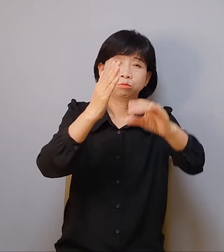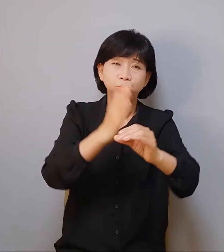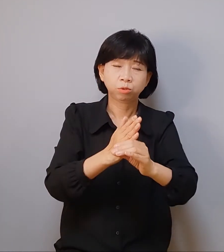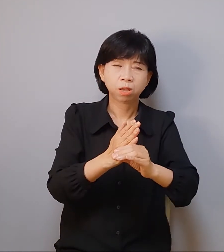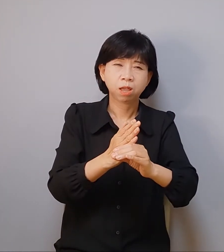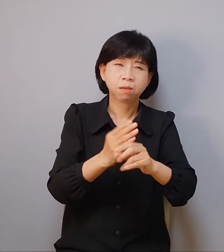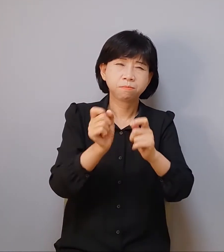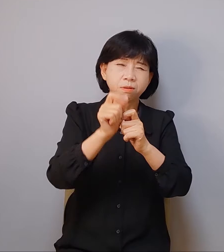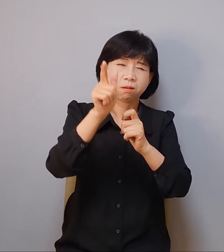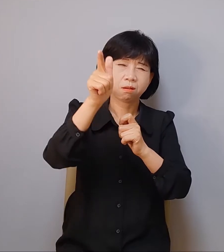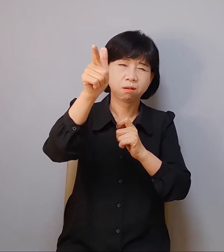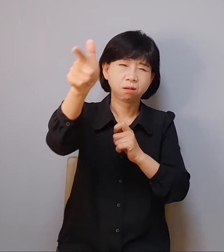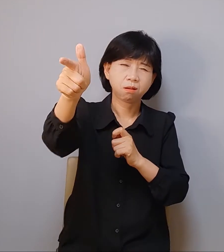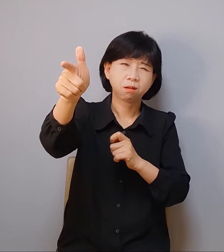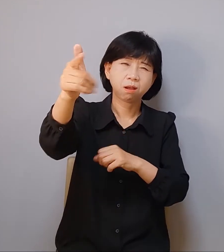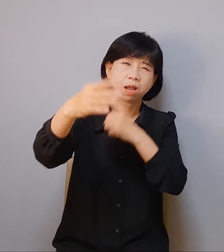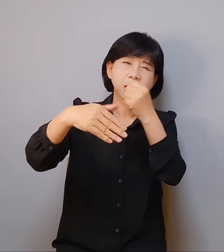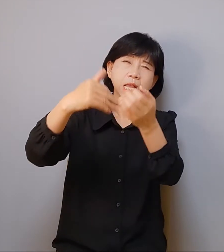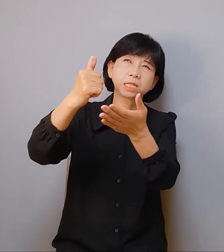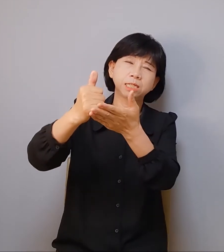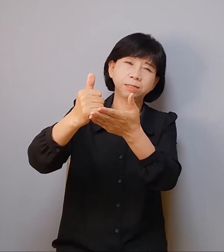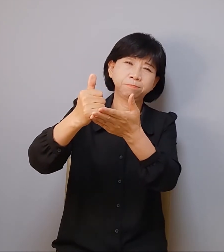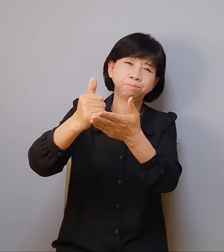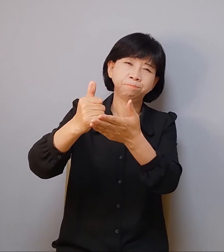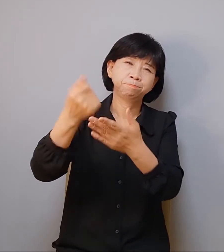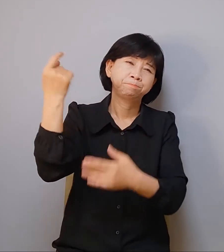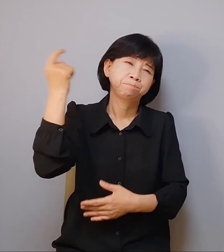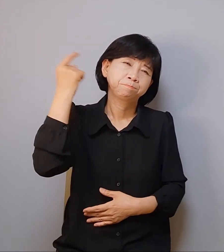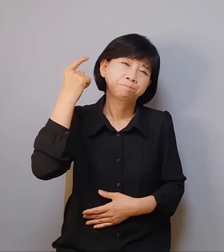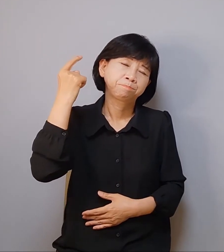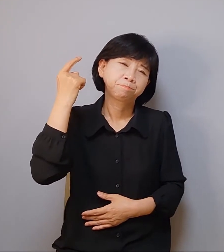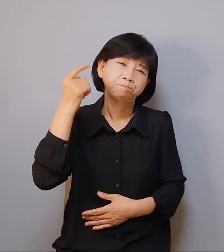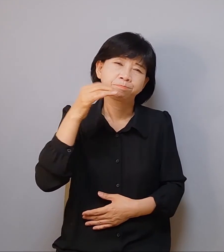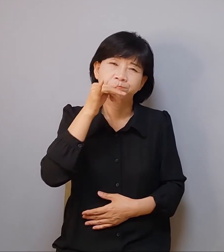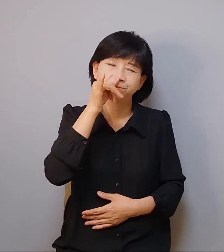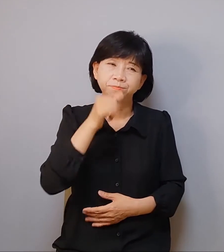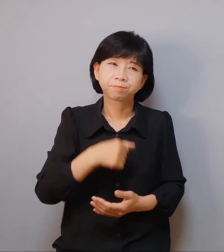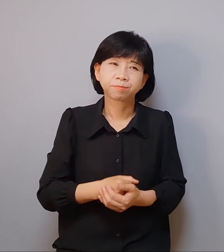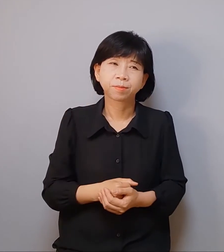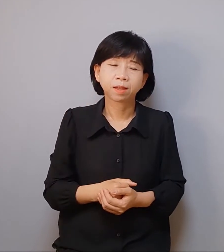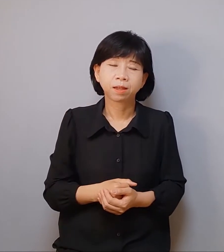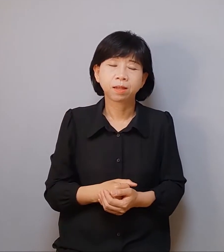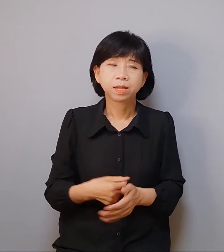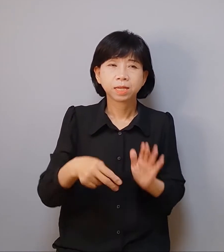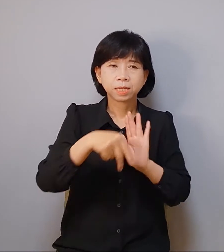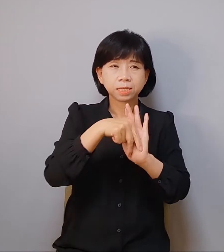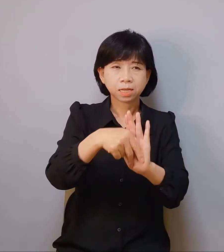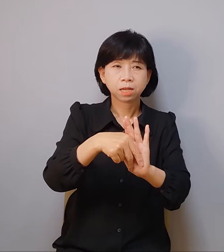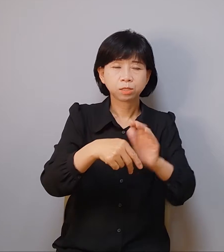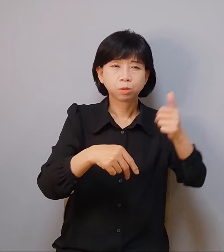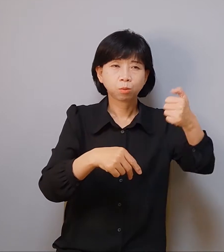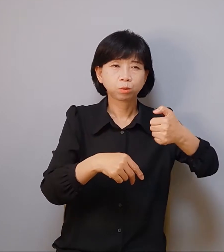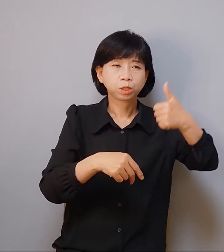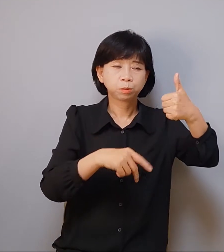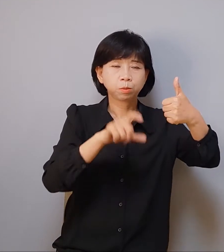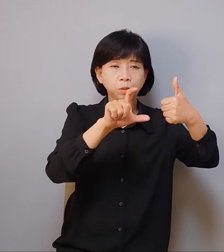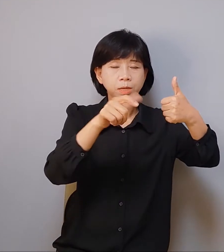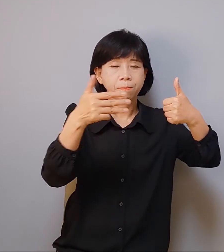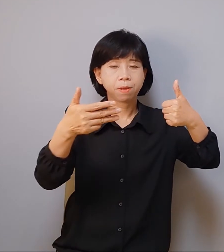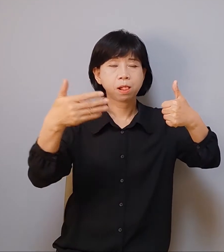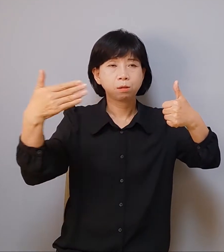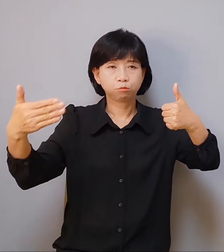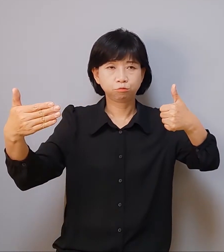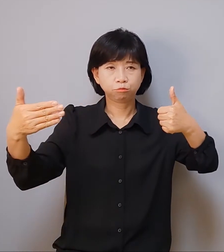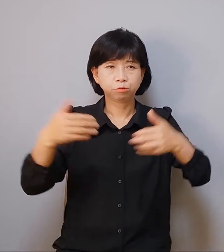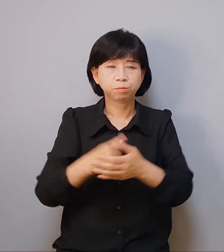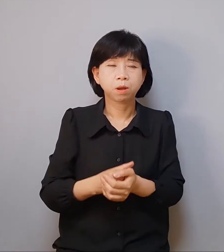하나님의 말씀이 들려오기 시작합니다. 이사야 55장 8절과 9절 말씀이에요. 이는 내 생각이 너희의 생각과